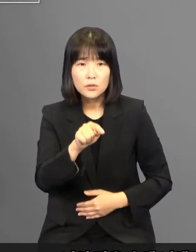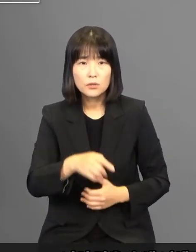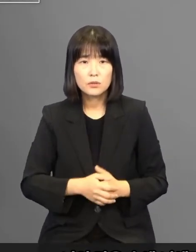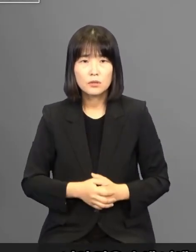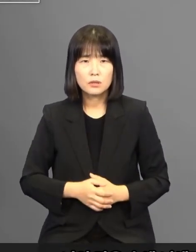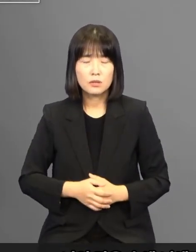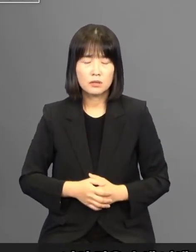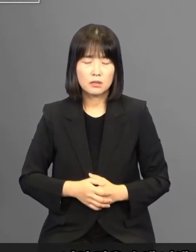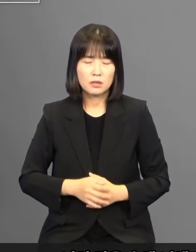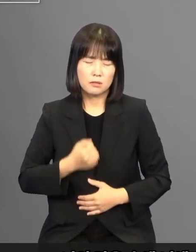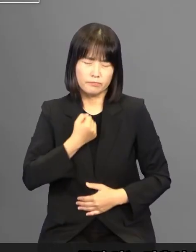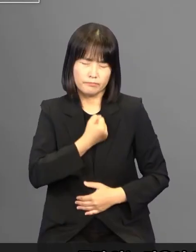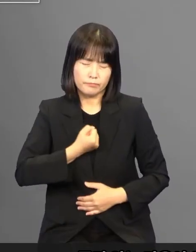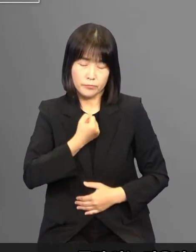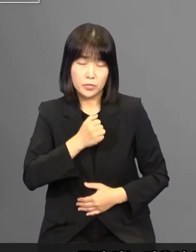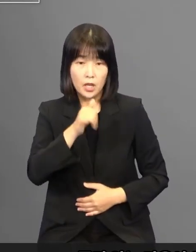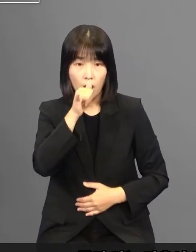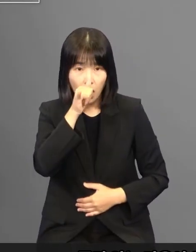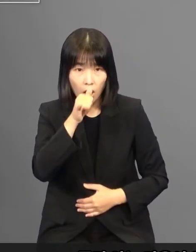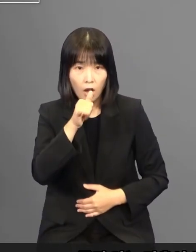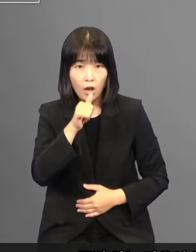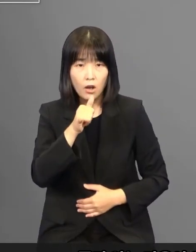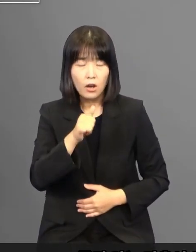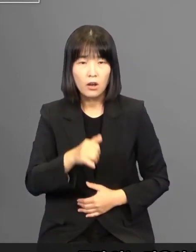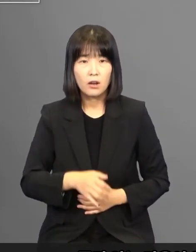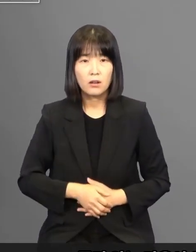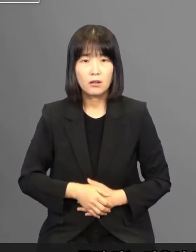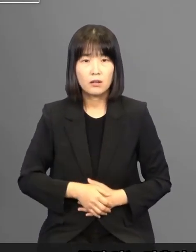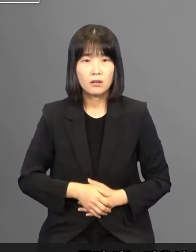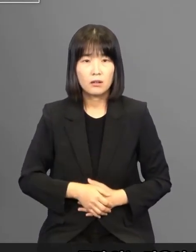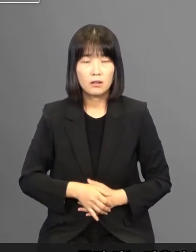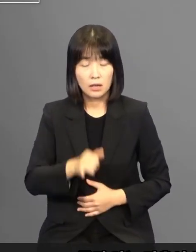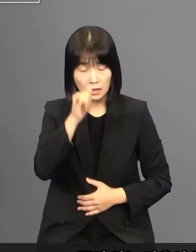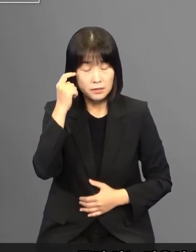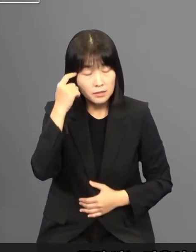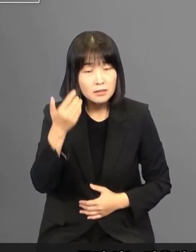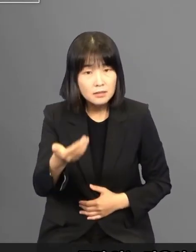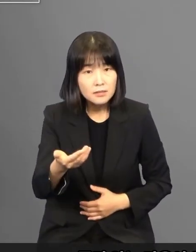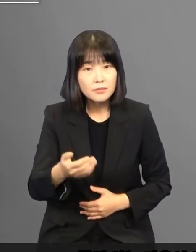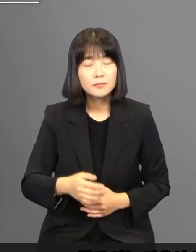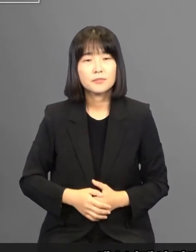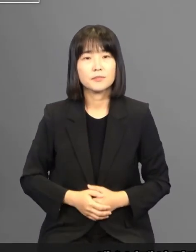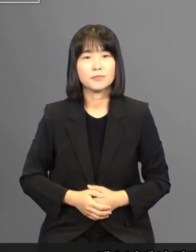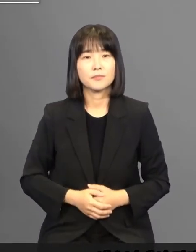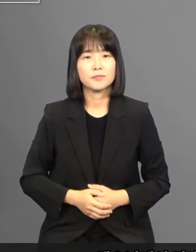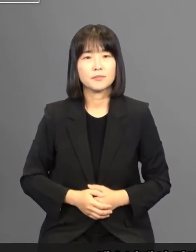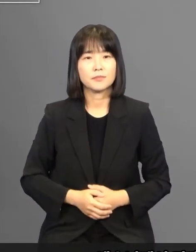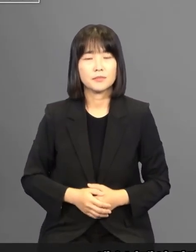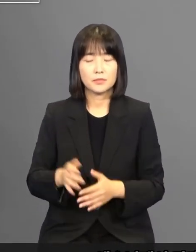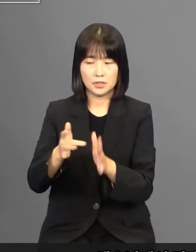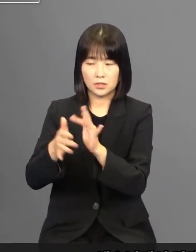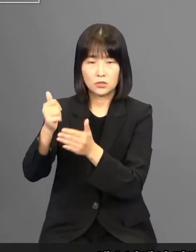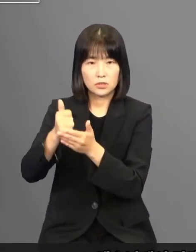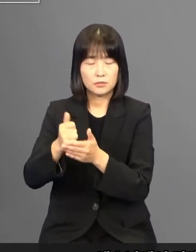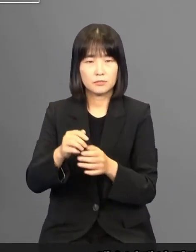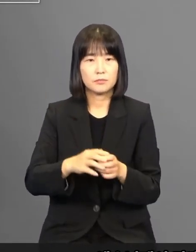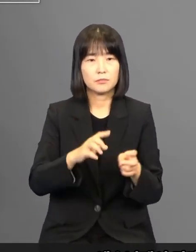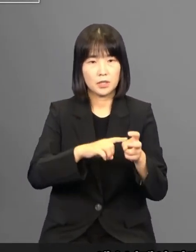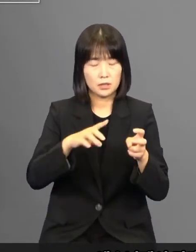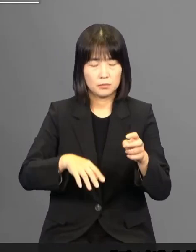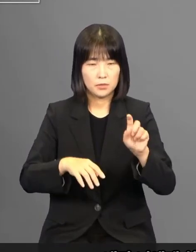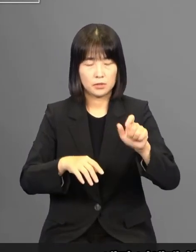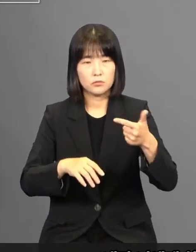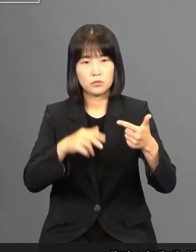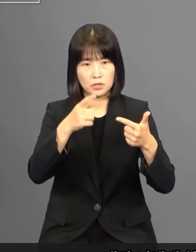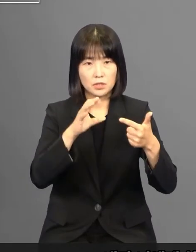이러한 사울이 있지 않느냐? 풀지 않는 마음이 있지 않느냐라고 물으십니다. 예수님께서 마태복음 16장에